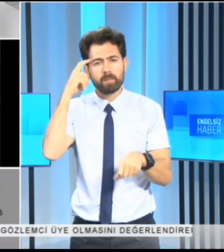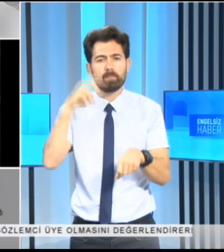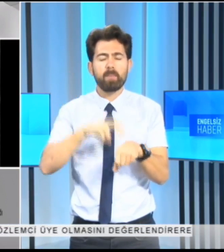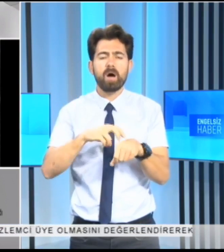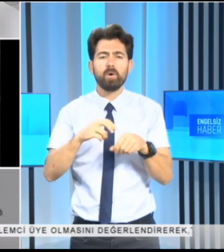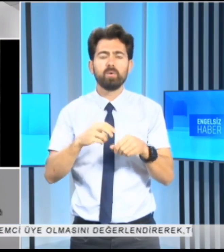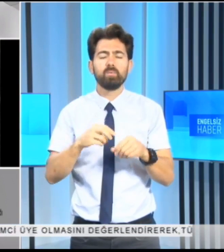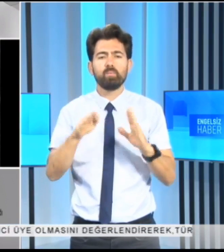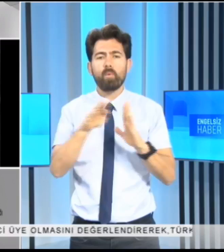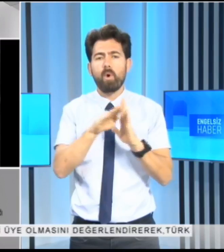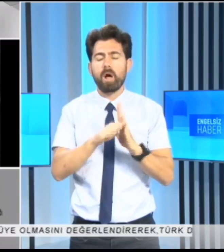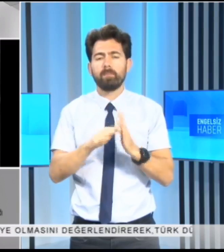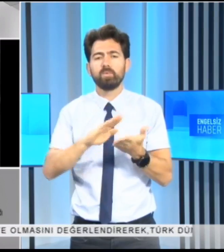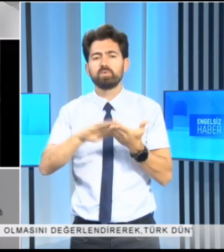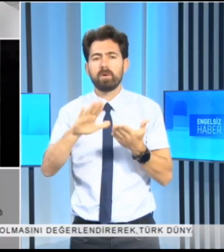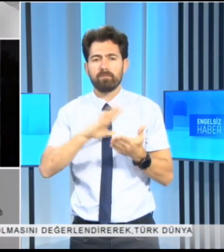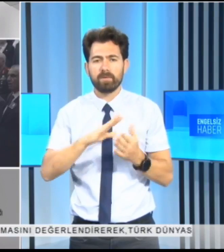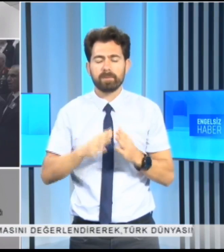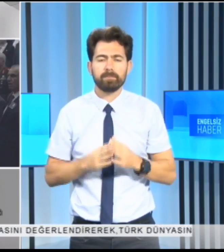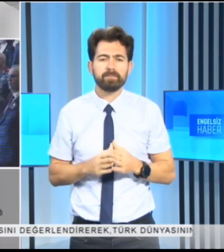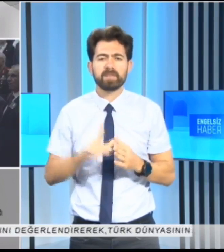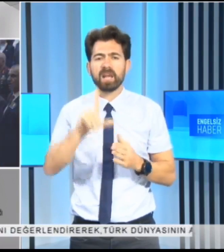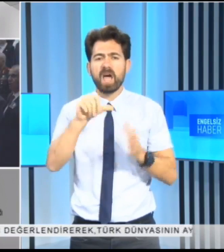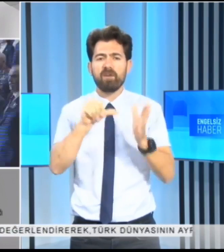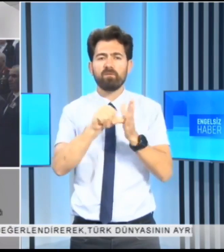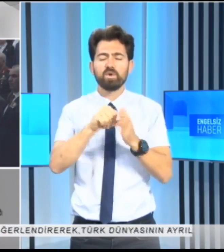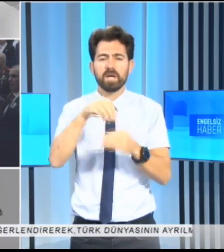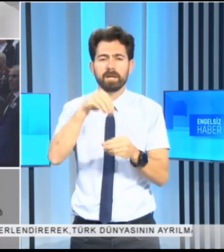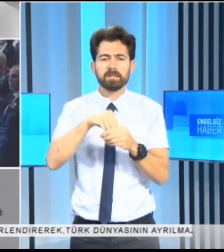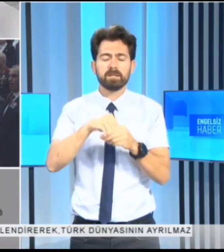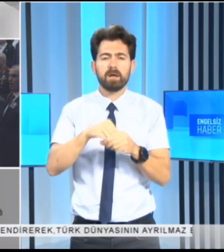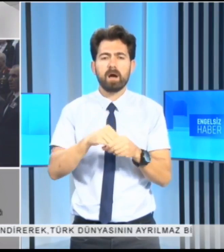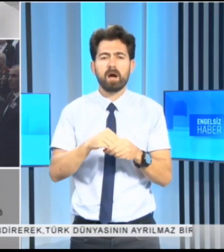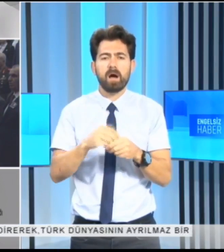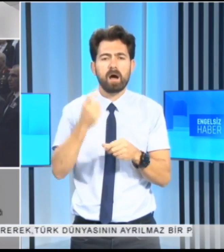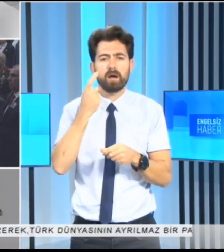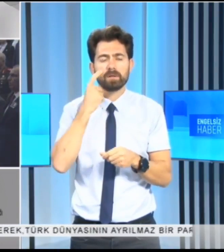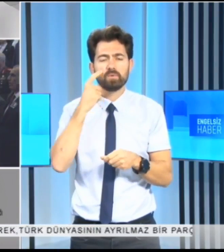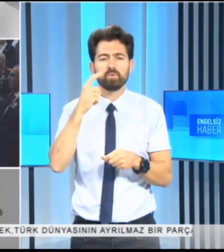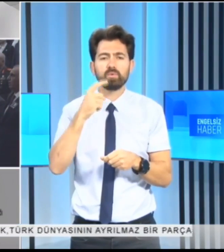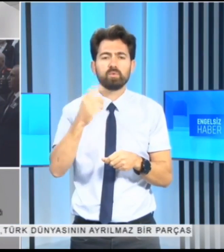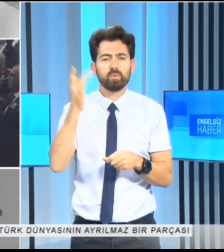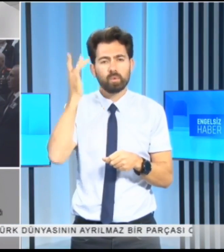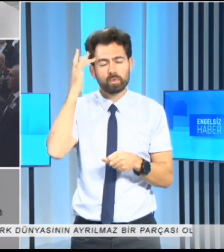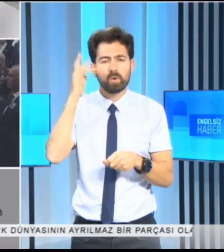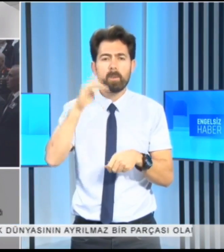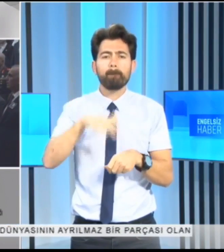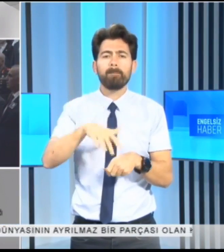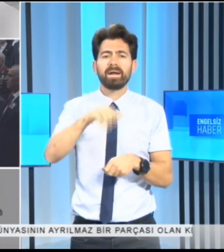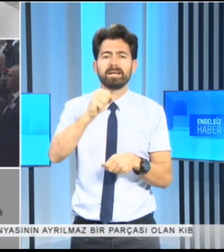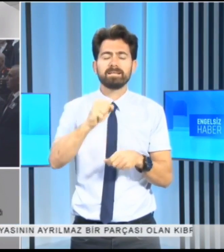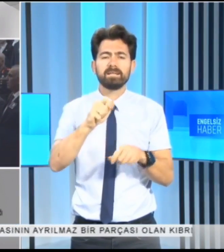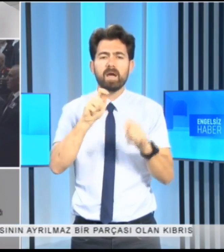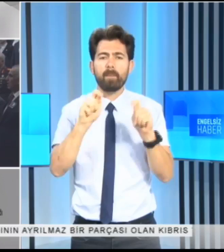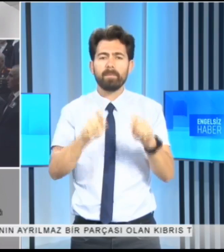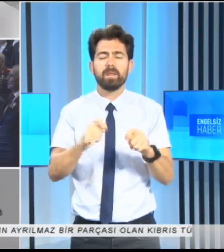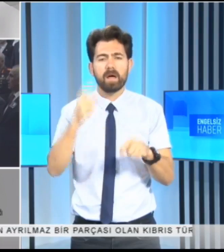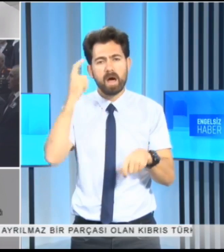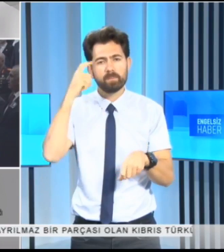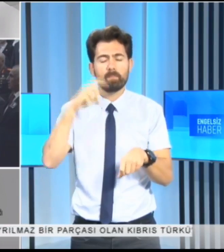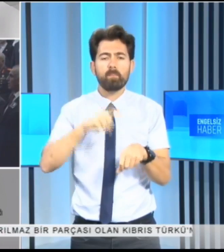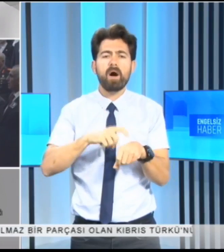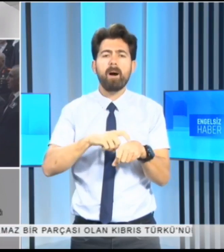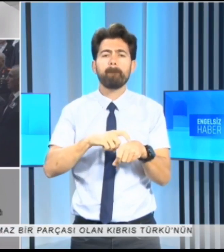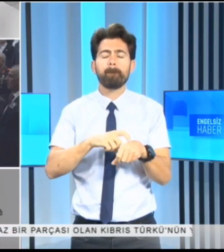anma törenleri düzenlendi Lefkoşa'da Atatürk Kültür Merkezi'nde gerçekleşen anma